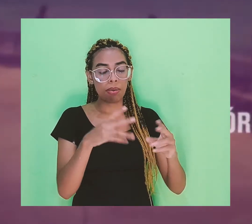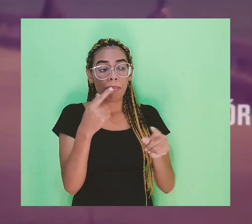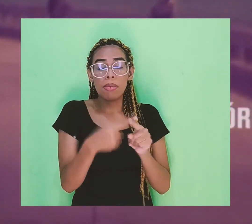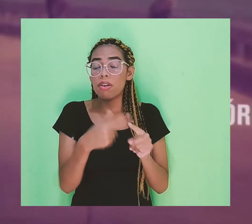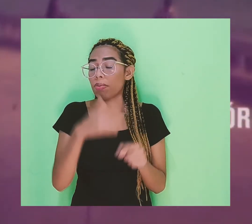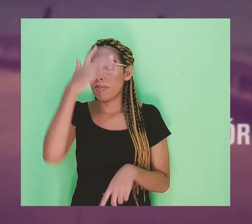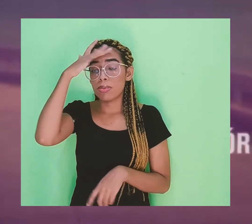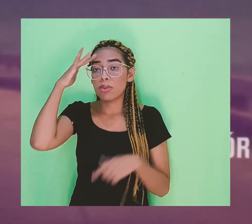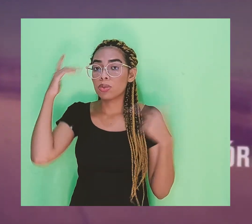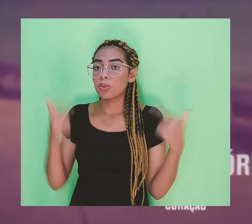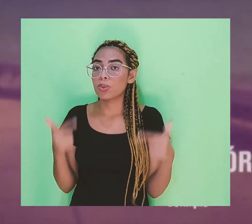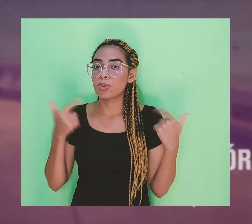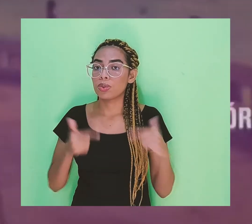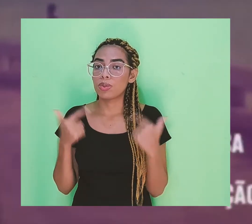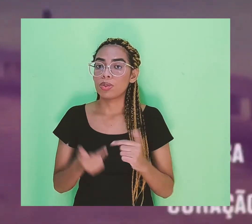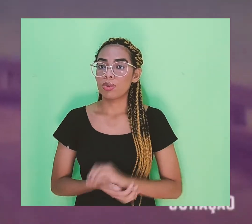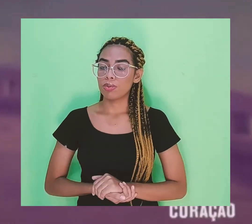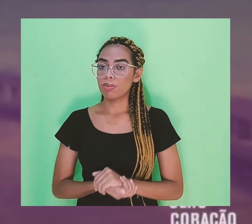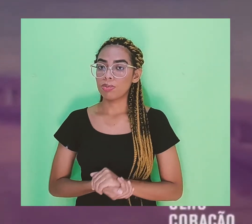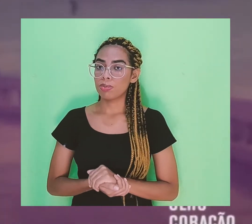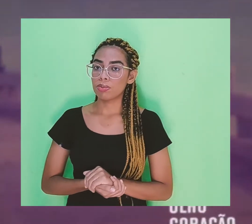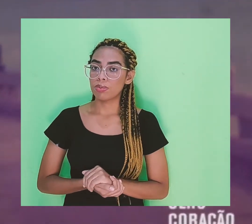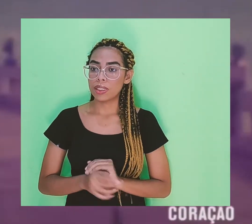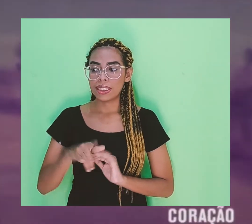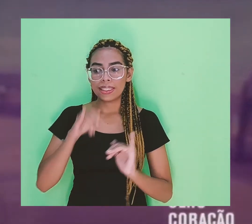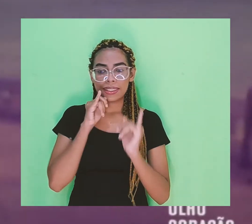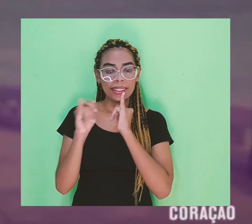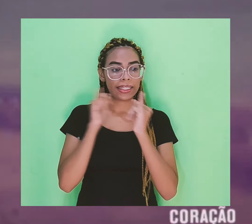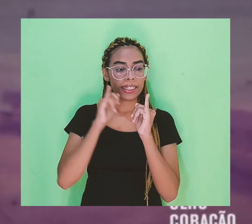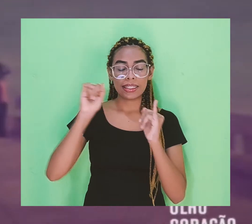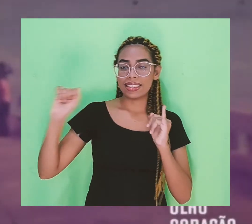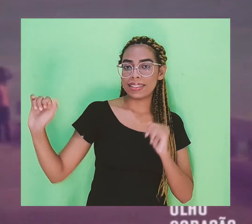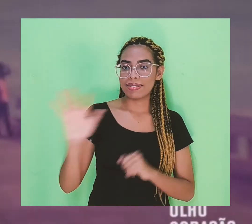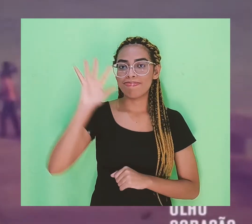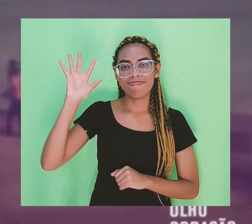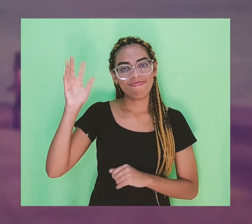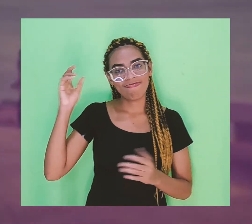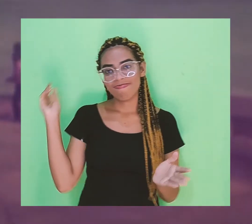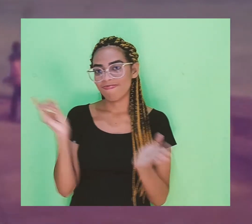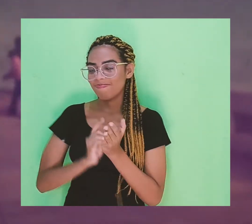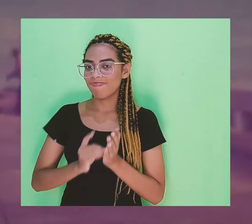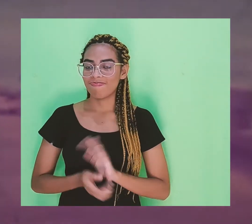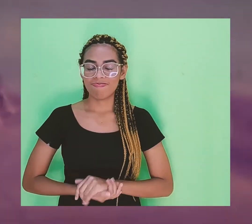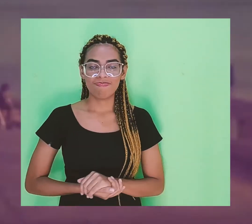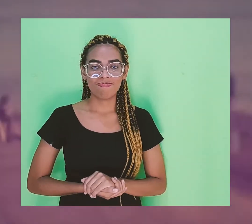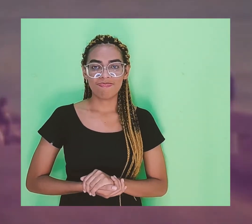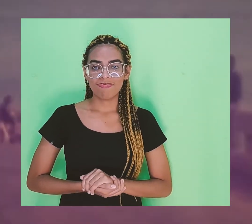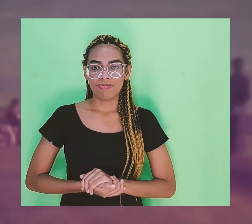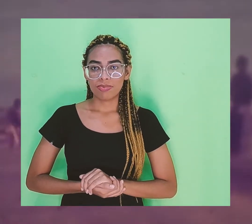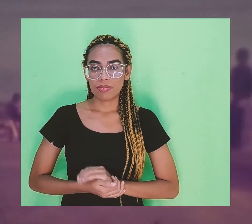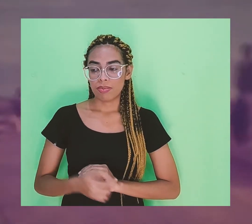não tem como acessar. E internet é algo caro, né? Você tem que pagar mensalmente, é um custo alto.